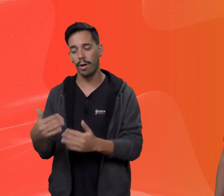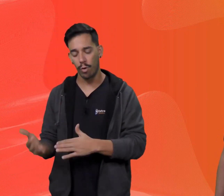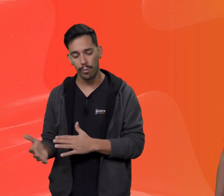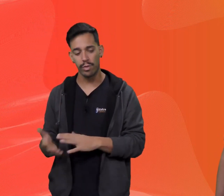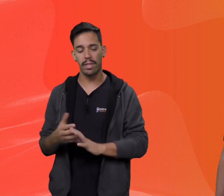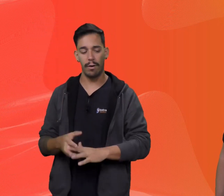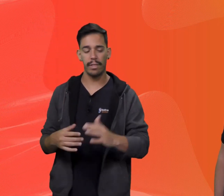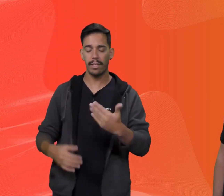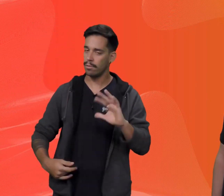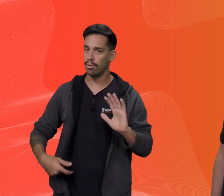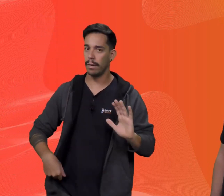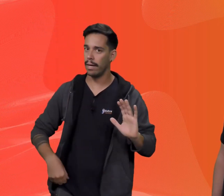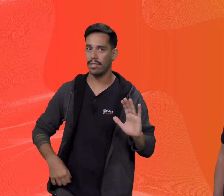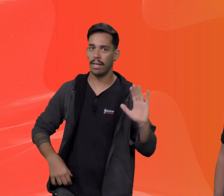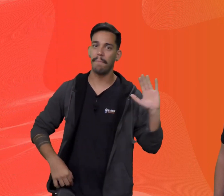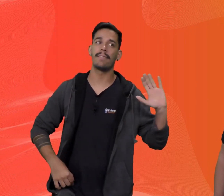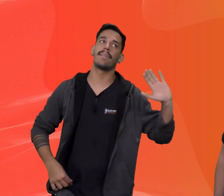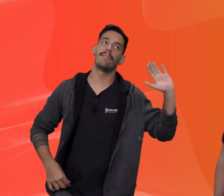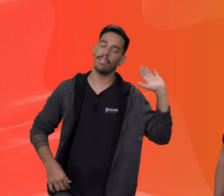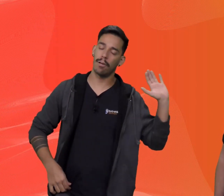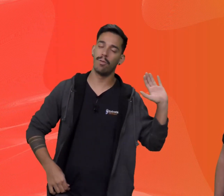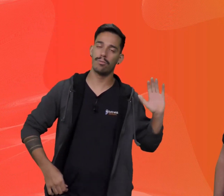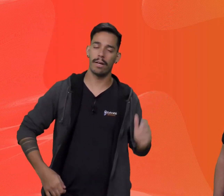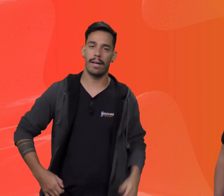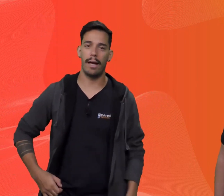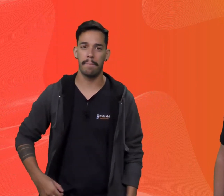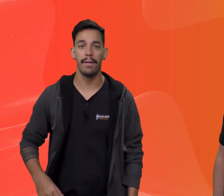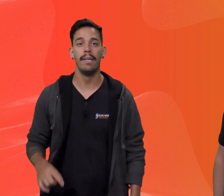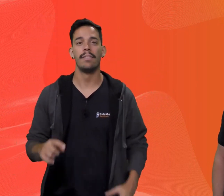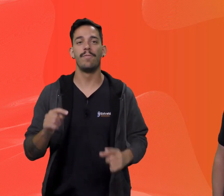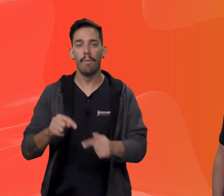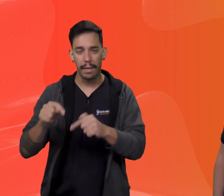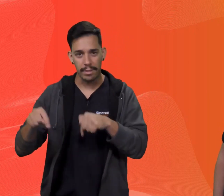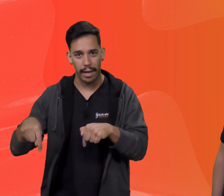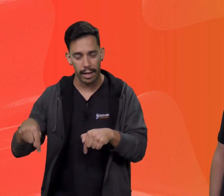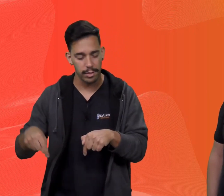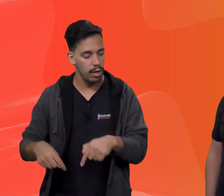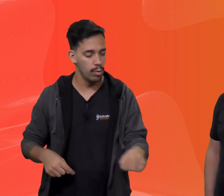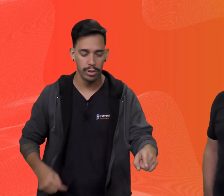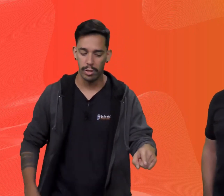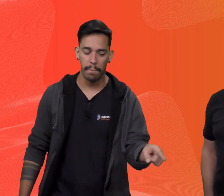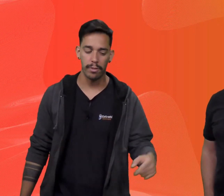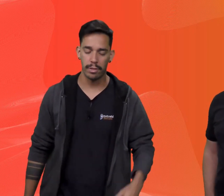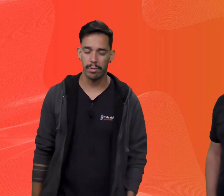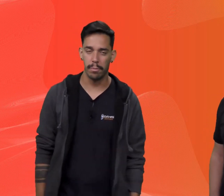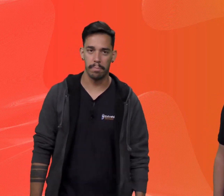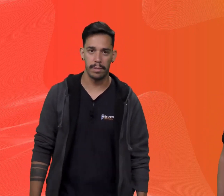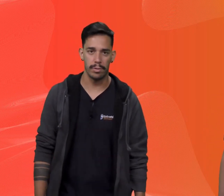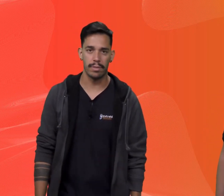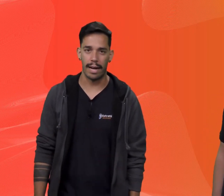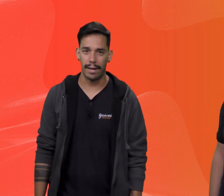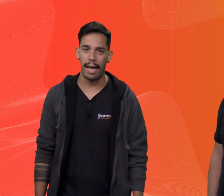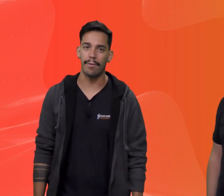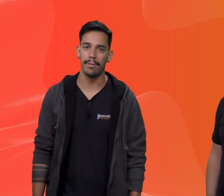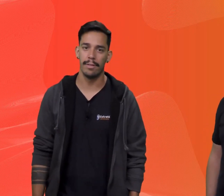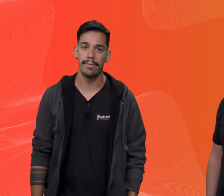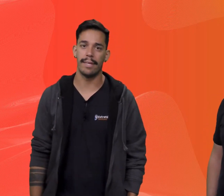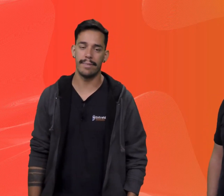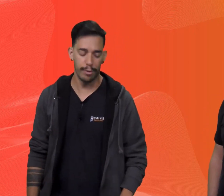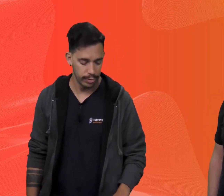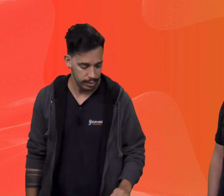que tinha uma confusão e que tudo bem, a gente está pensando de acordo com aquela época. Se for pensar em relação a hoje, não pode usar o termo peso. Está